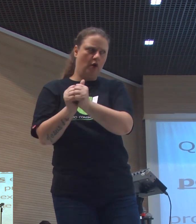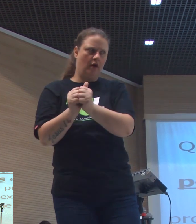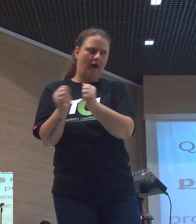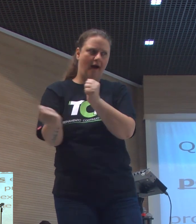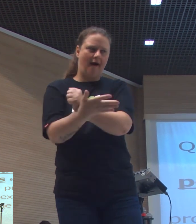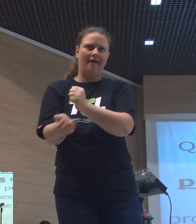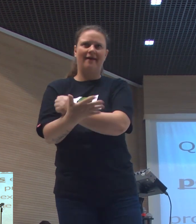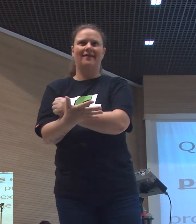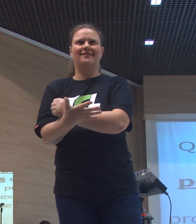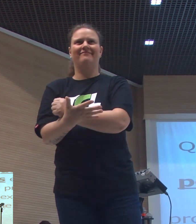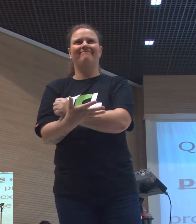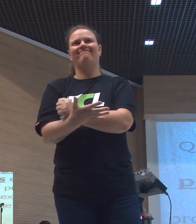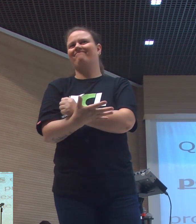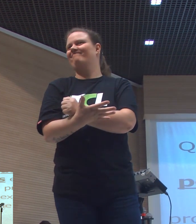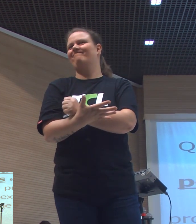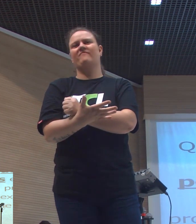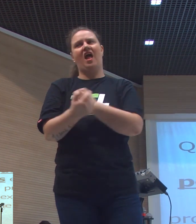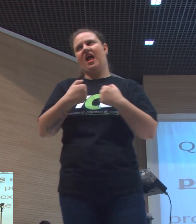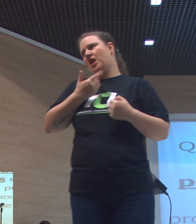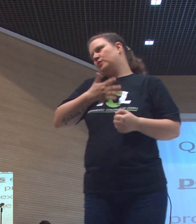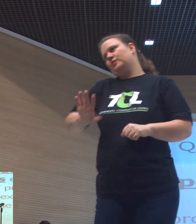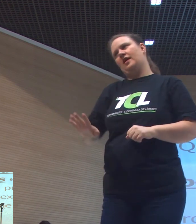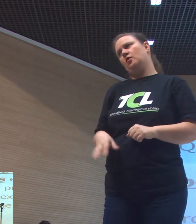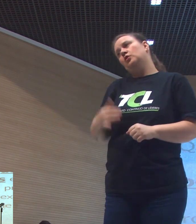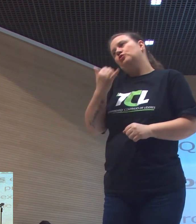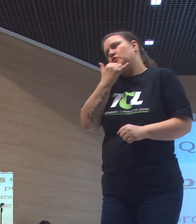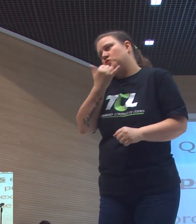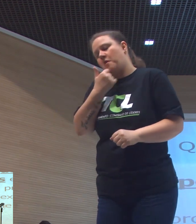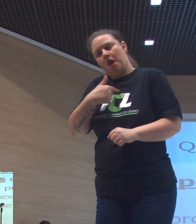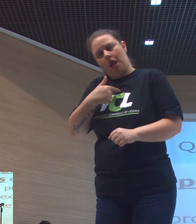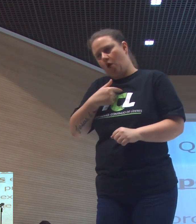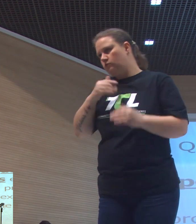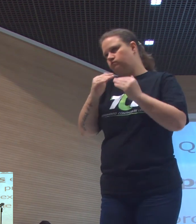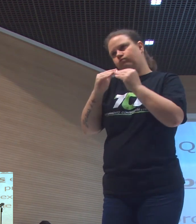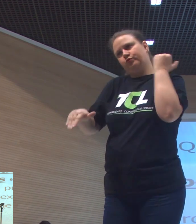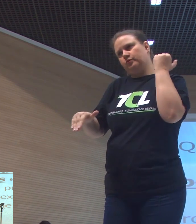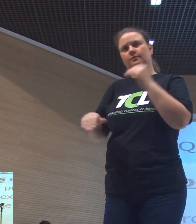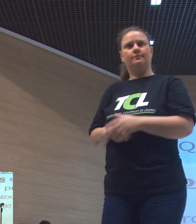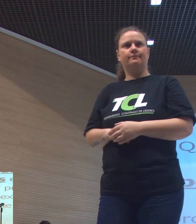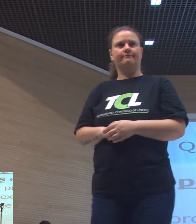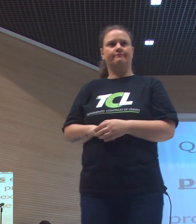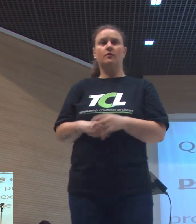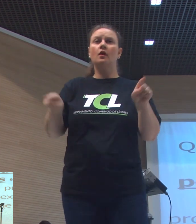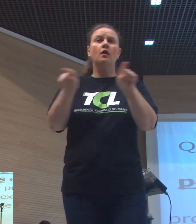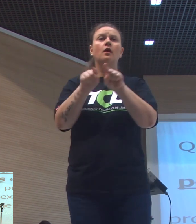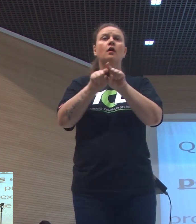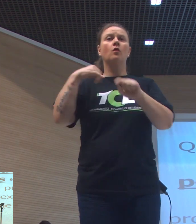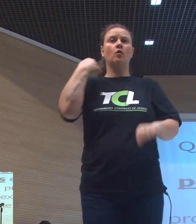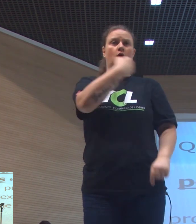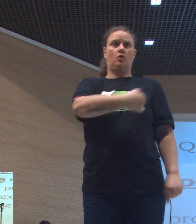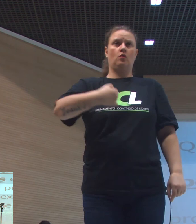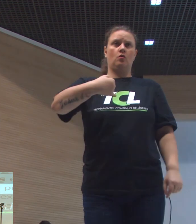E daí, meu Deus, pois é honesto, fica desempregado, como é que pode? Pode, aconteceu com José, aconteceu